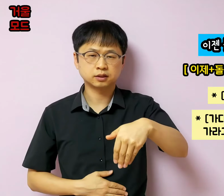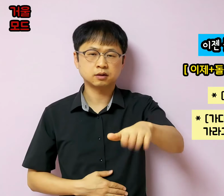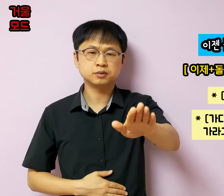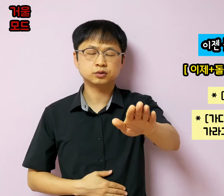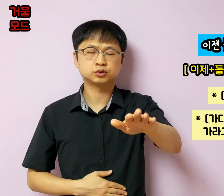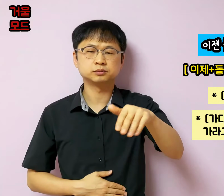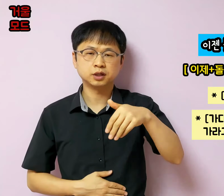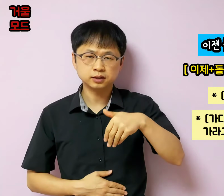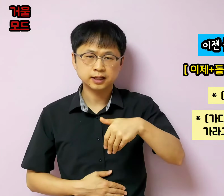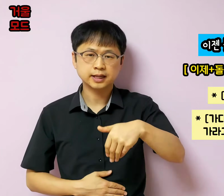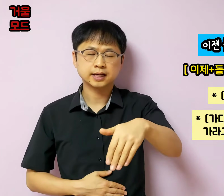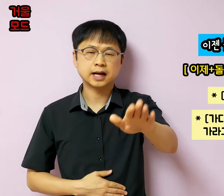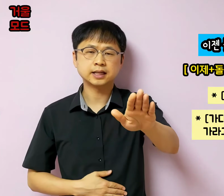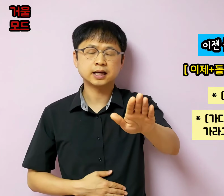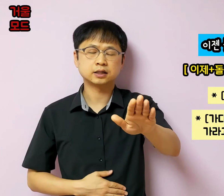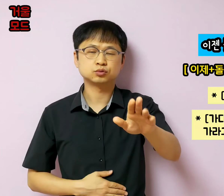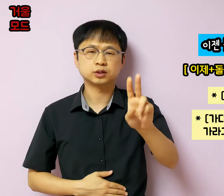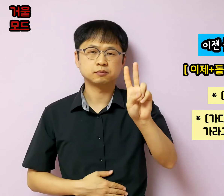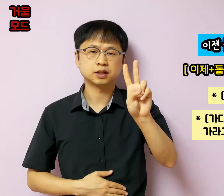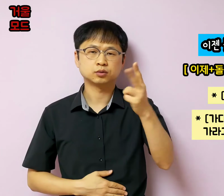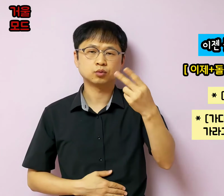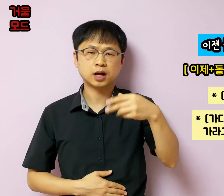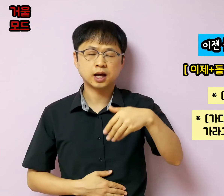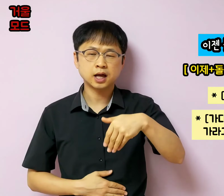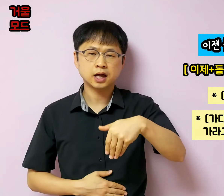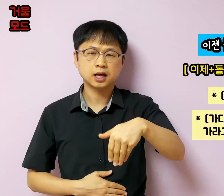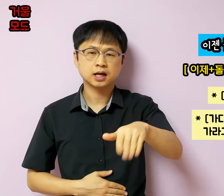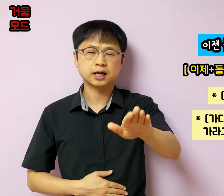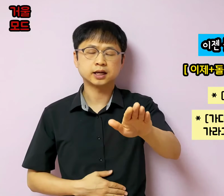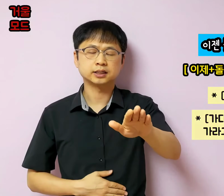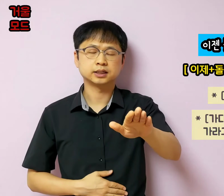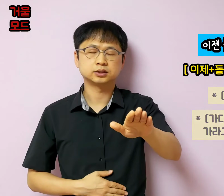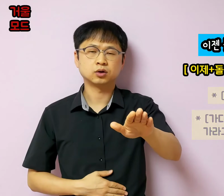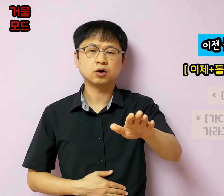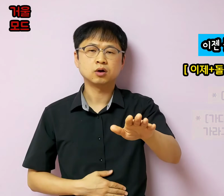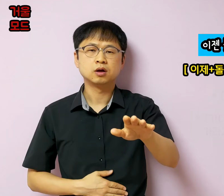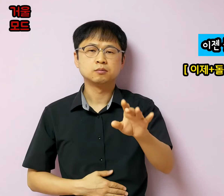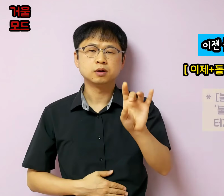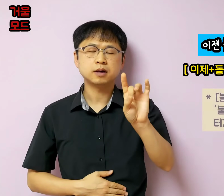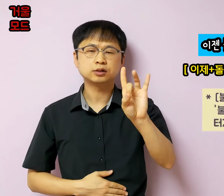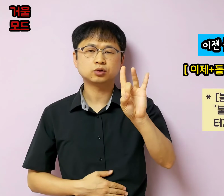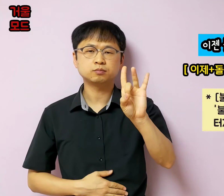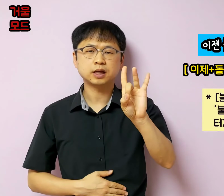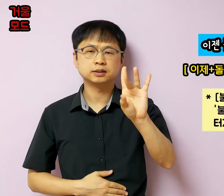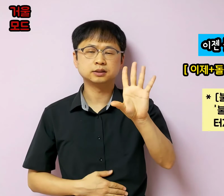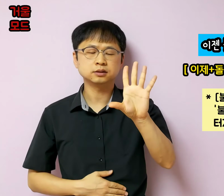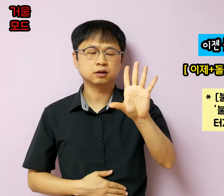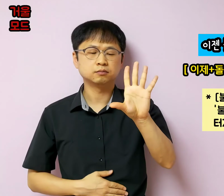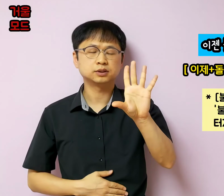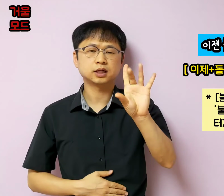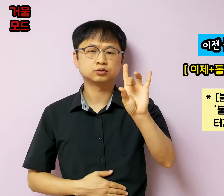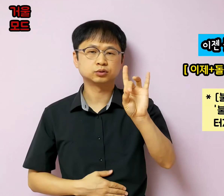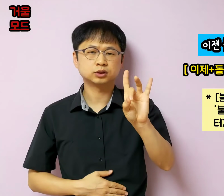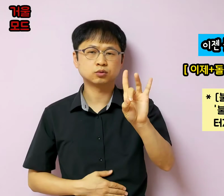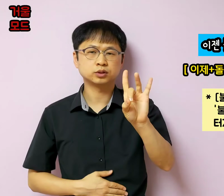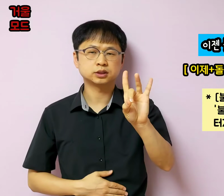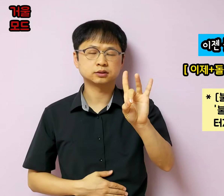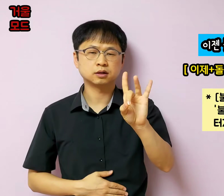내밀면서 밀어주시면 가다라는 수어가 됩니다. 돌아, 가다가 되겠죠. 할 수 없다는 엄지랑 중지를 고리